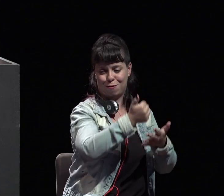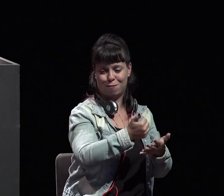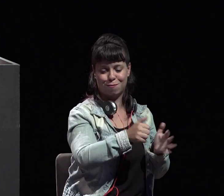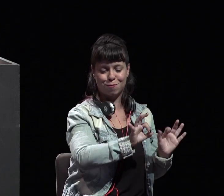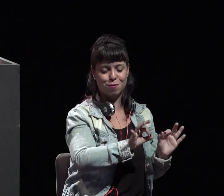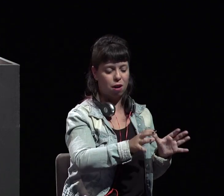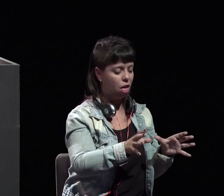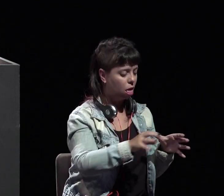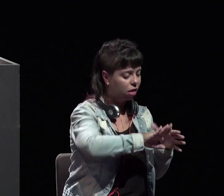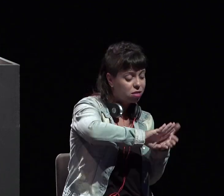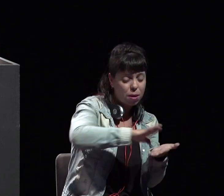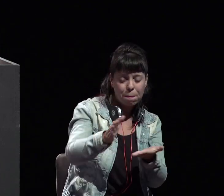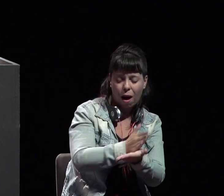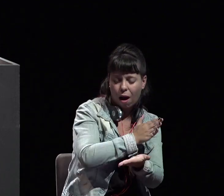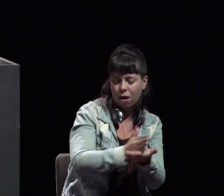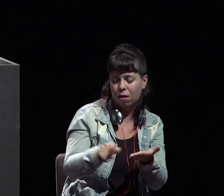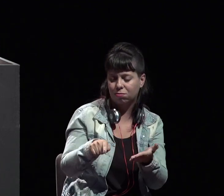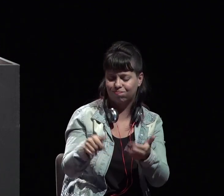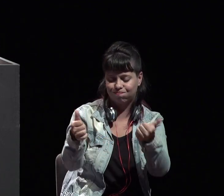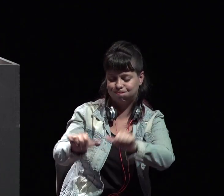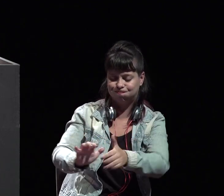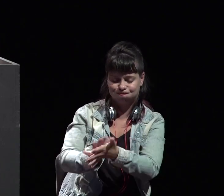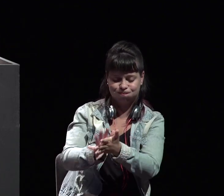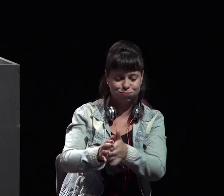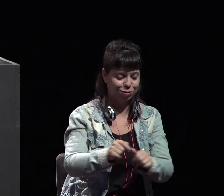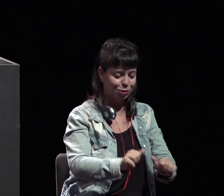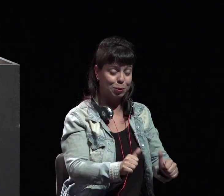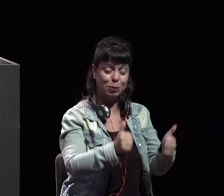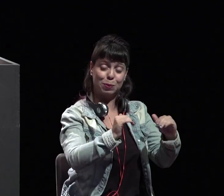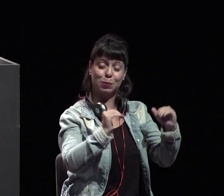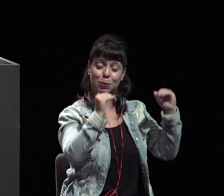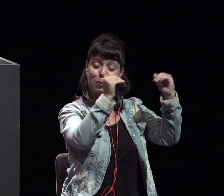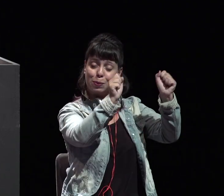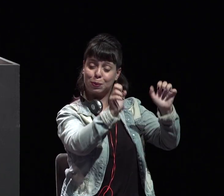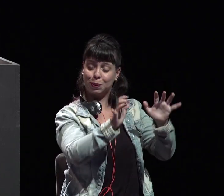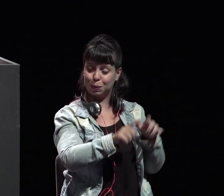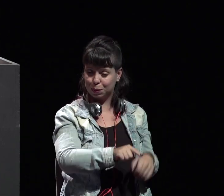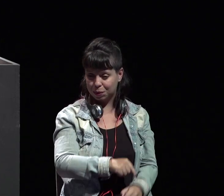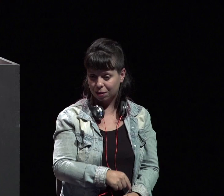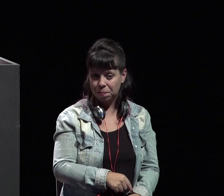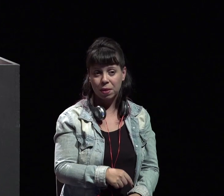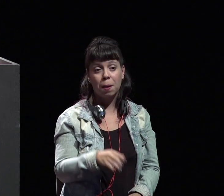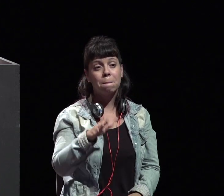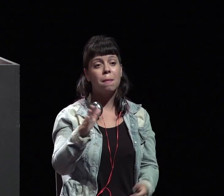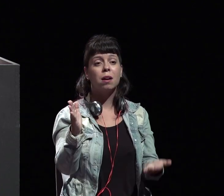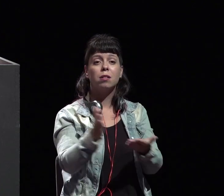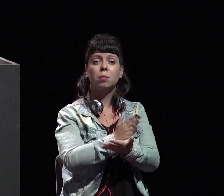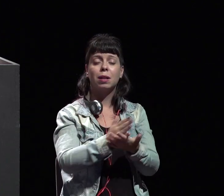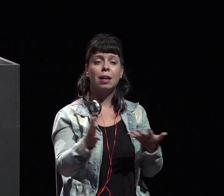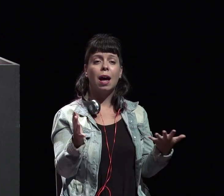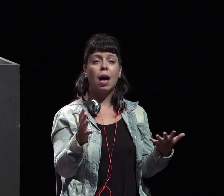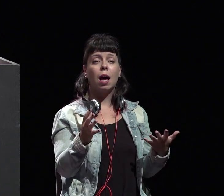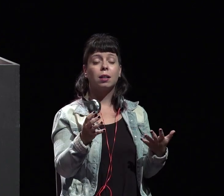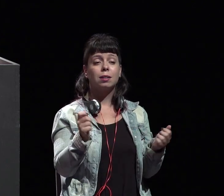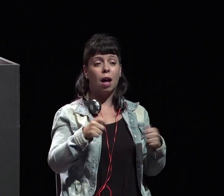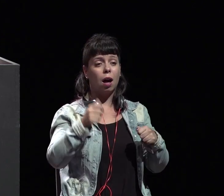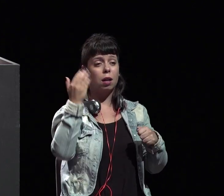degradados. A reflexão de Mitchell, entretanto, é lúcida o suficiente para não produzir uma paralisia